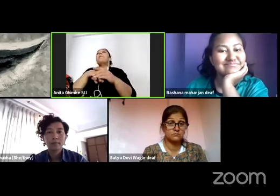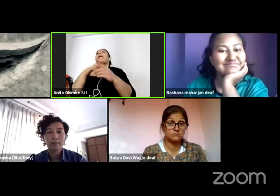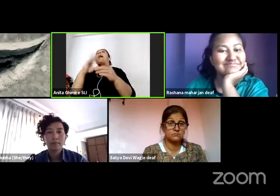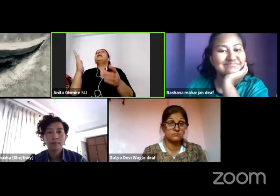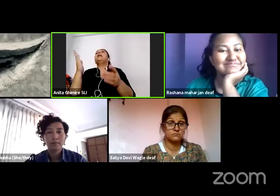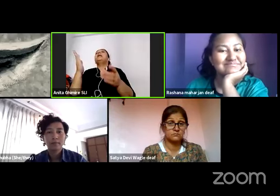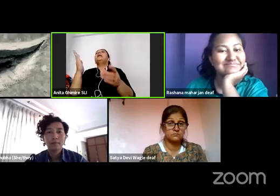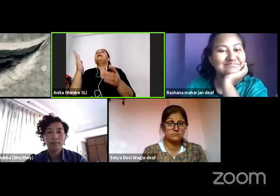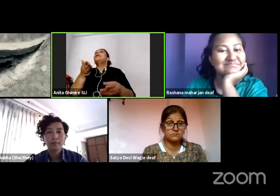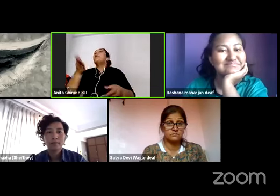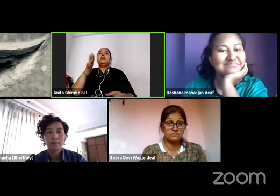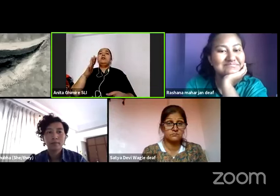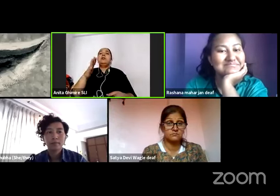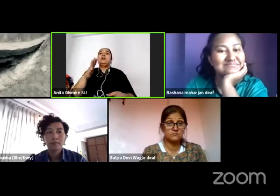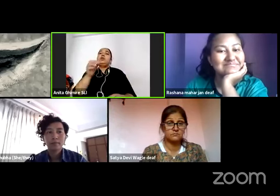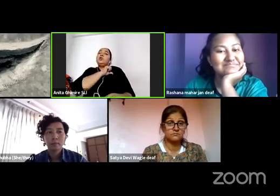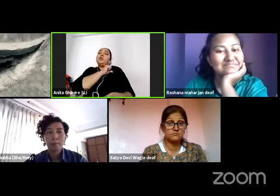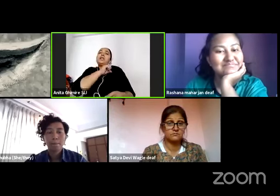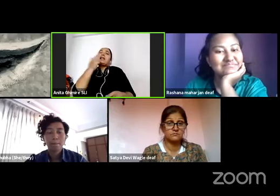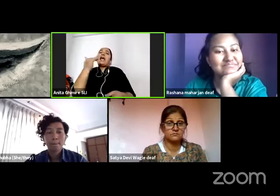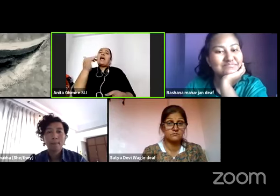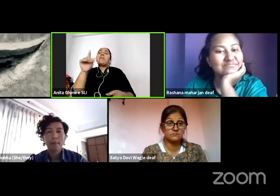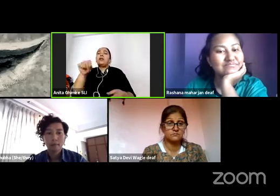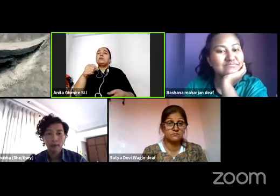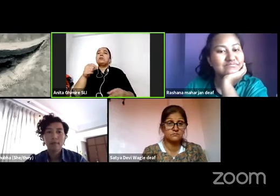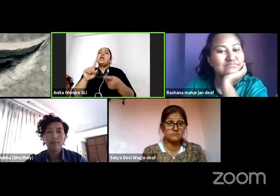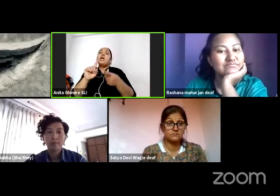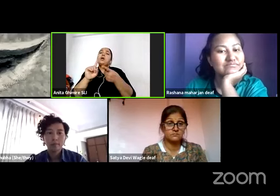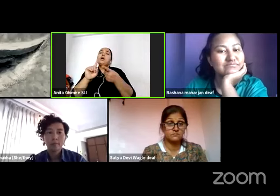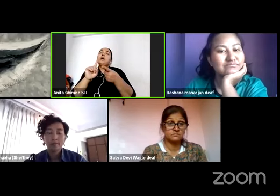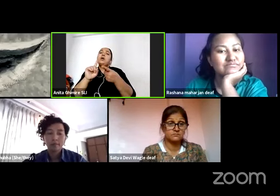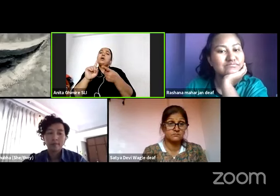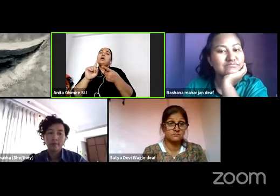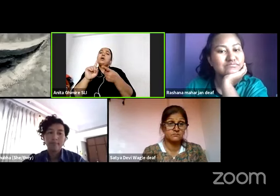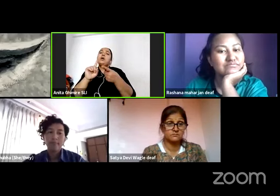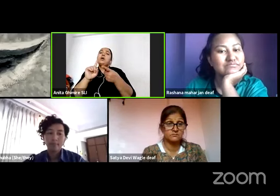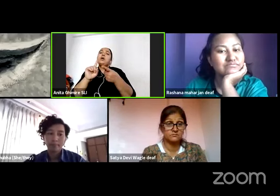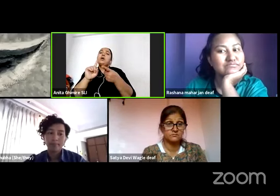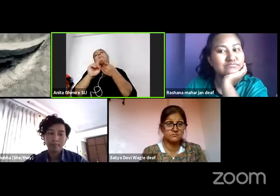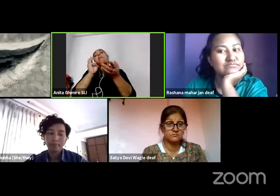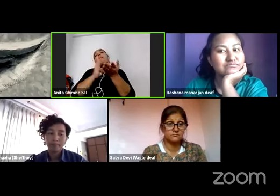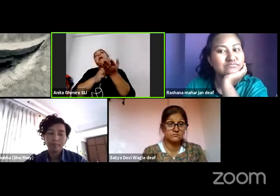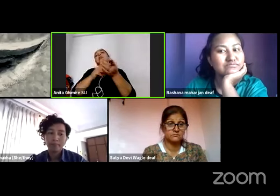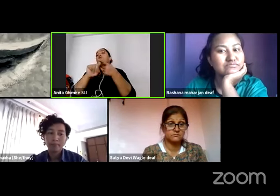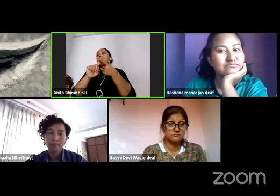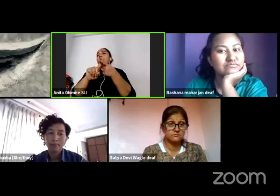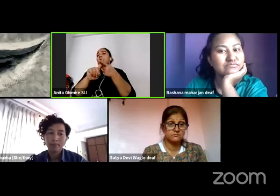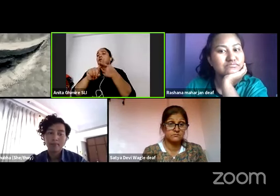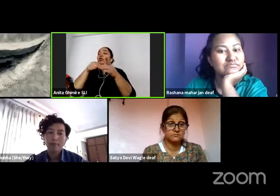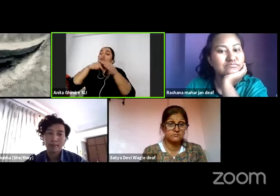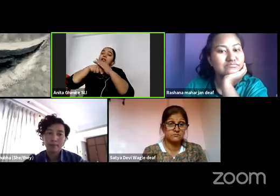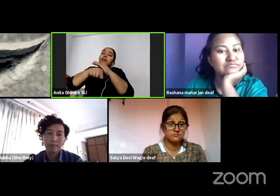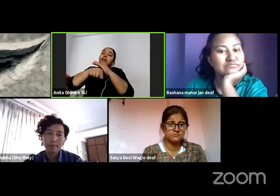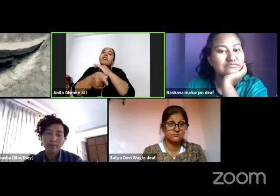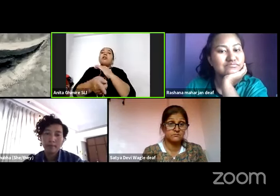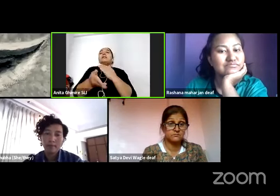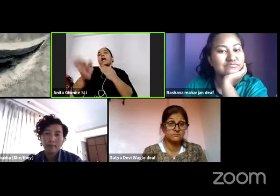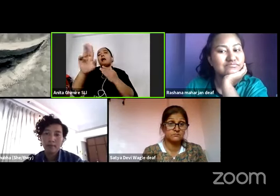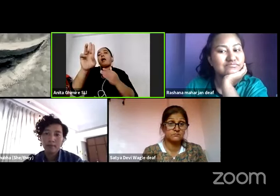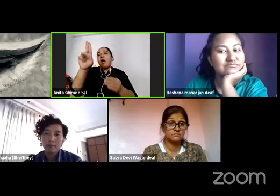यसलाई कसरी बरु इन डेप्थ अलिक तल तल गहिरिएर जानुपर्ने चाहिँ देखिन्छ। र तपाईँहरूको रिसर्चको रेकमेन्डेसनमा